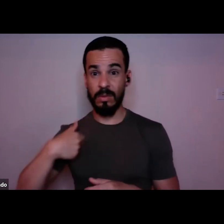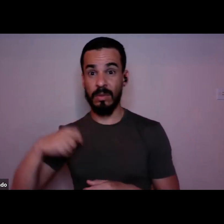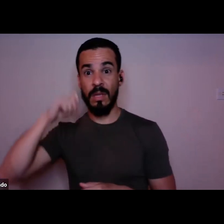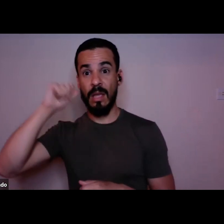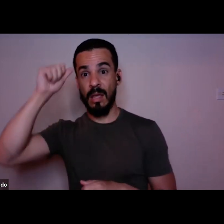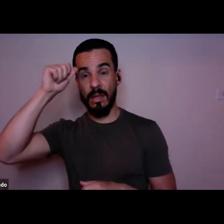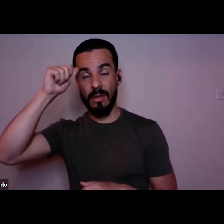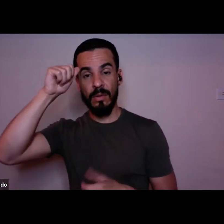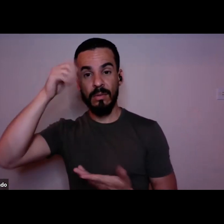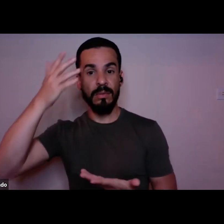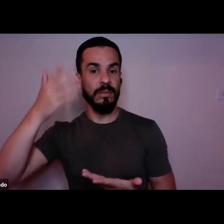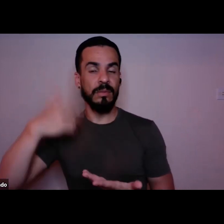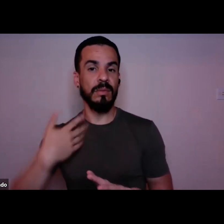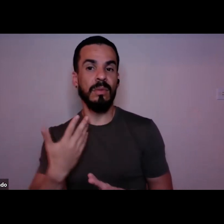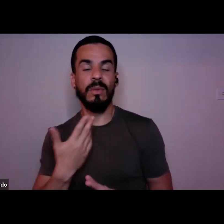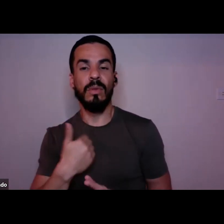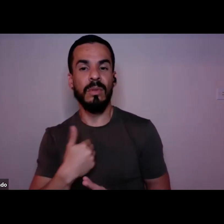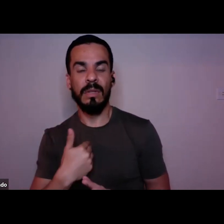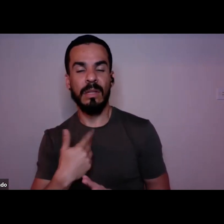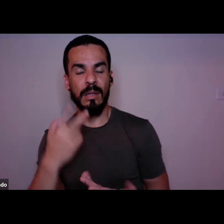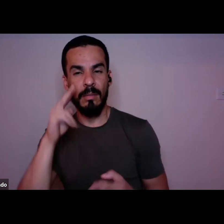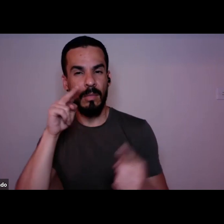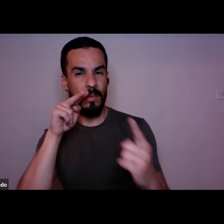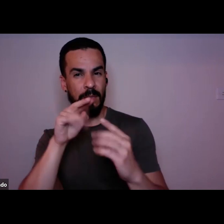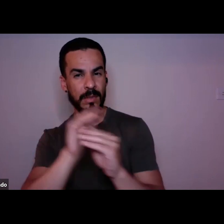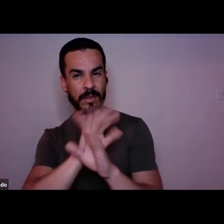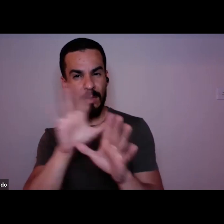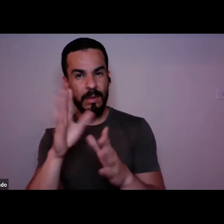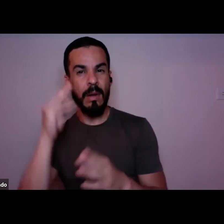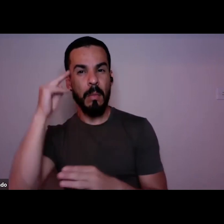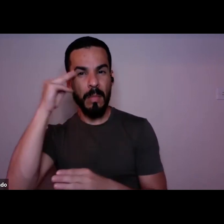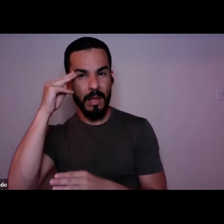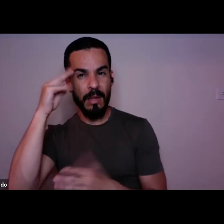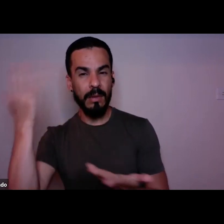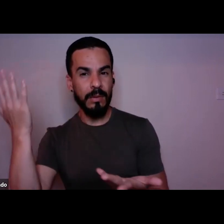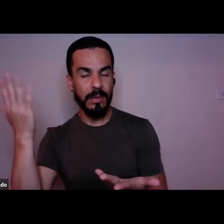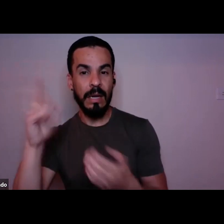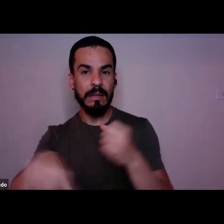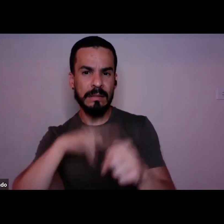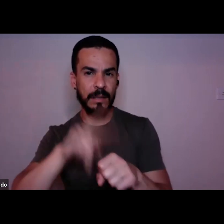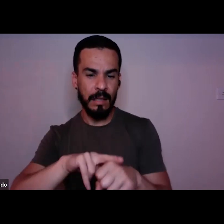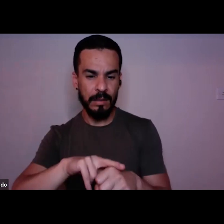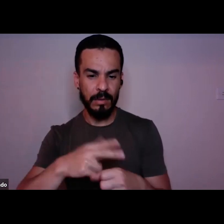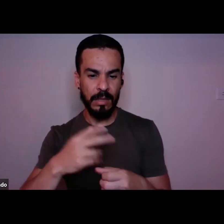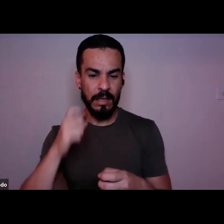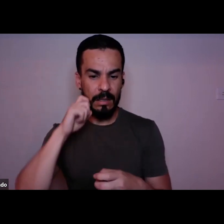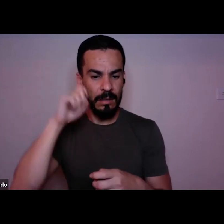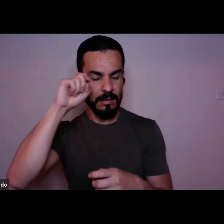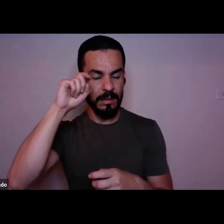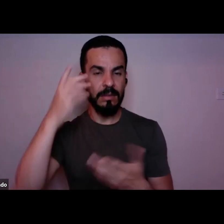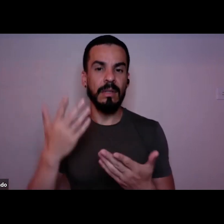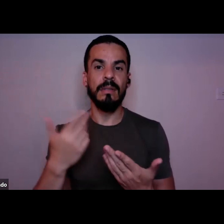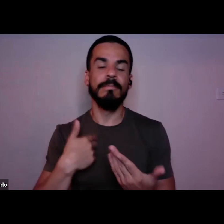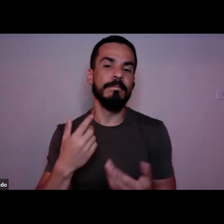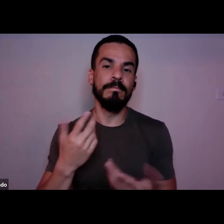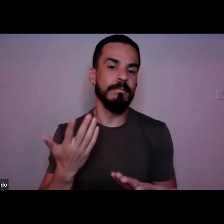no no tenemos una visión Clara madura natural de la sexualidad y